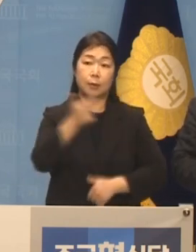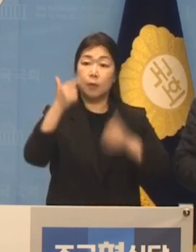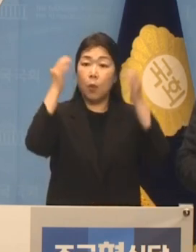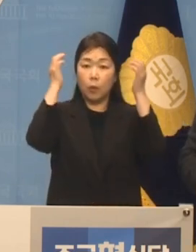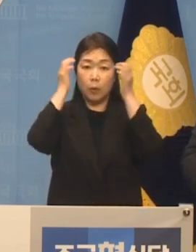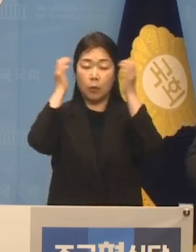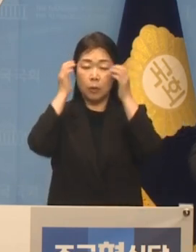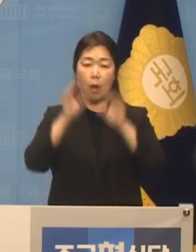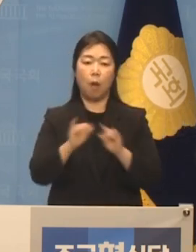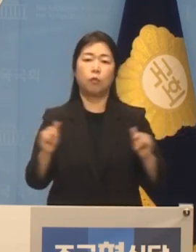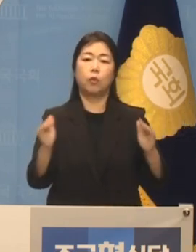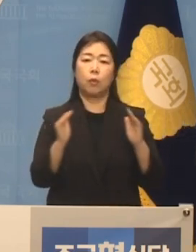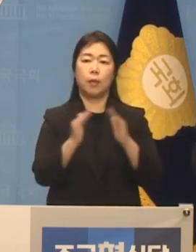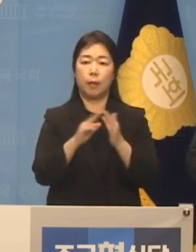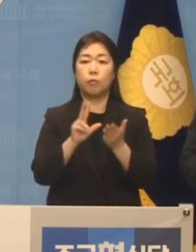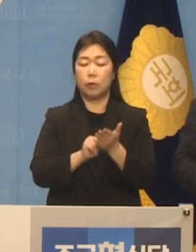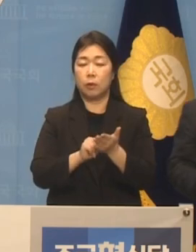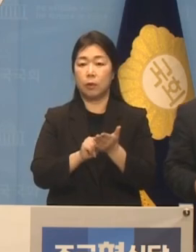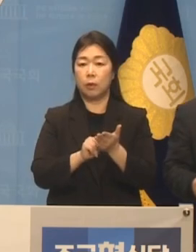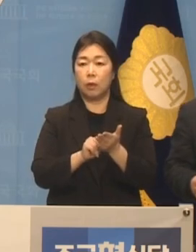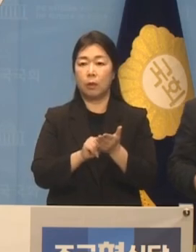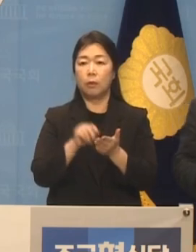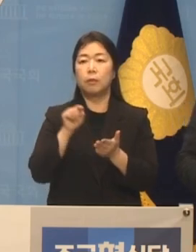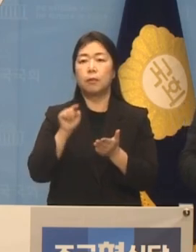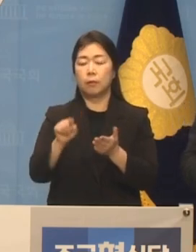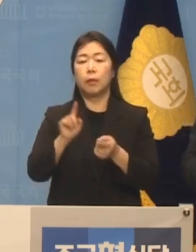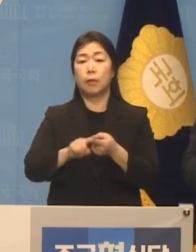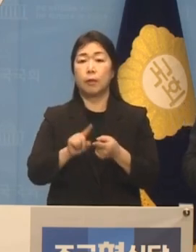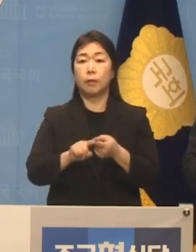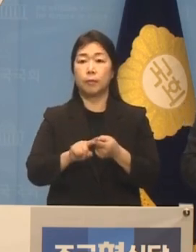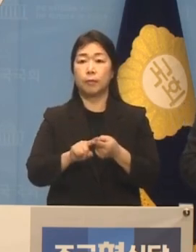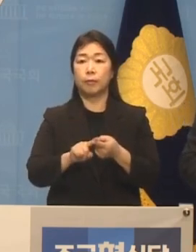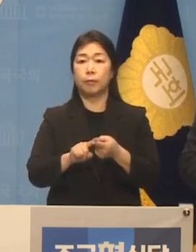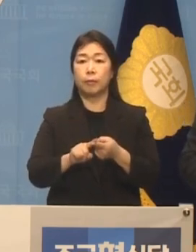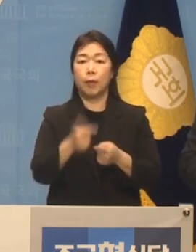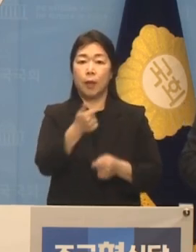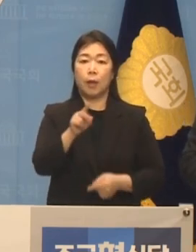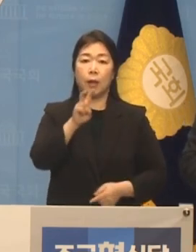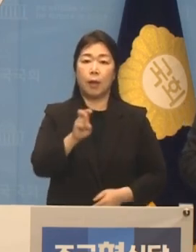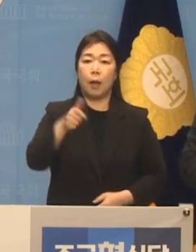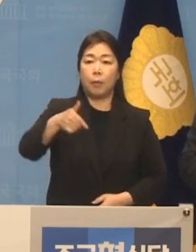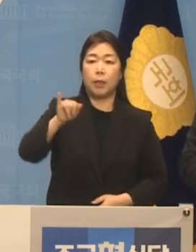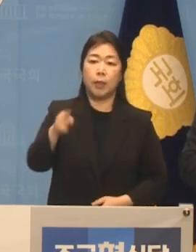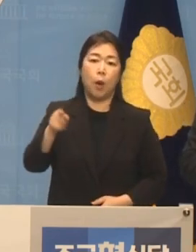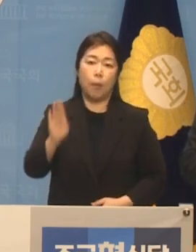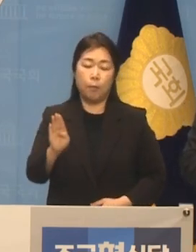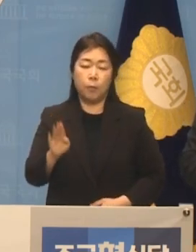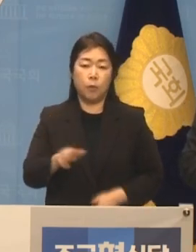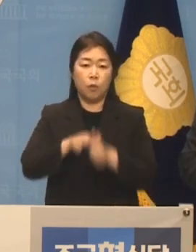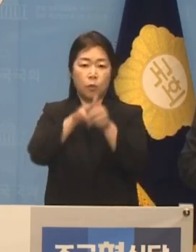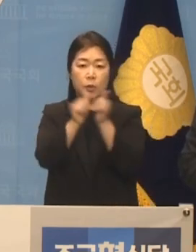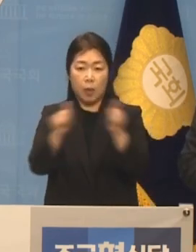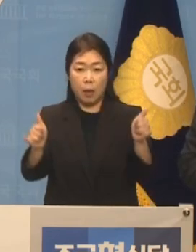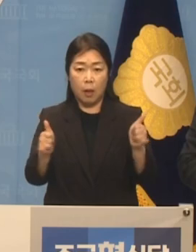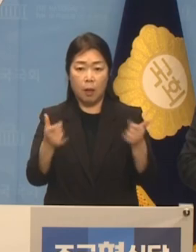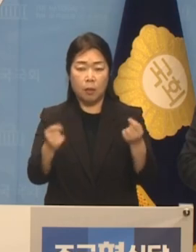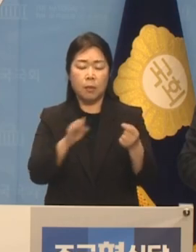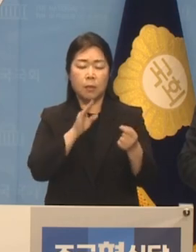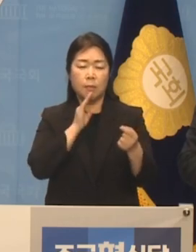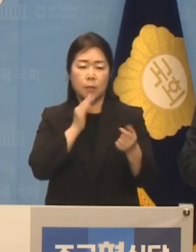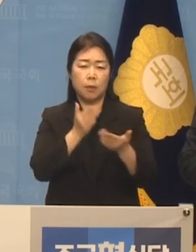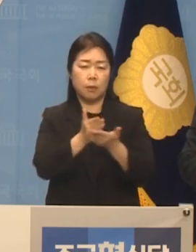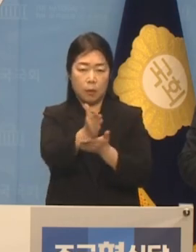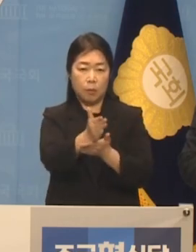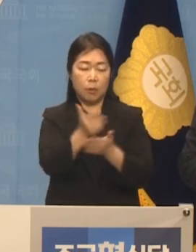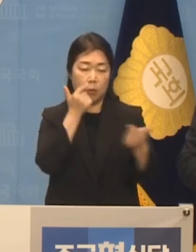하나인 부동산 문제, 그 부동산 문제에 대해서는 남기엽 후보만큼 전문가가 있을까 하는 생각을 갖게